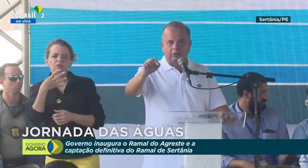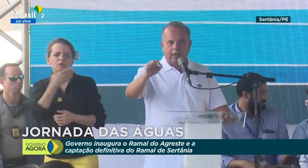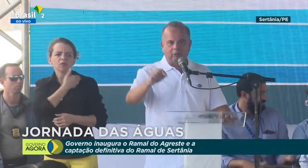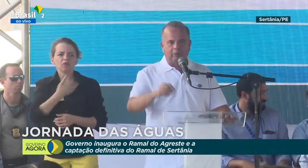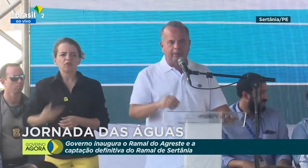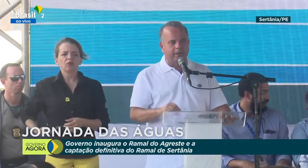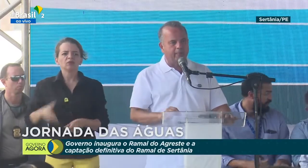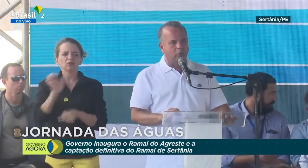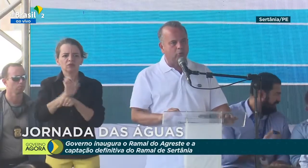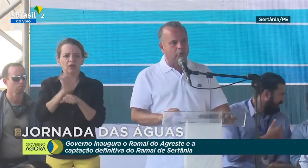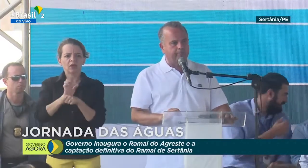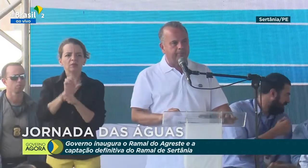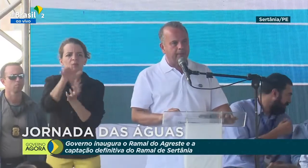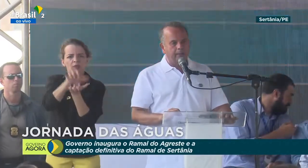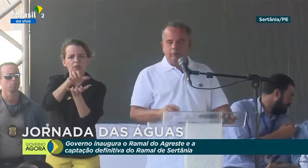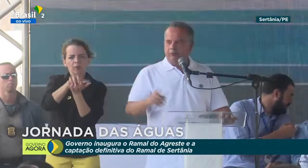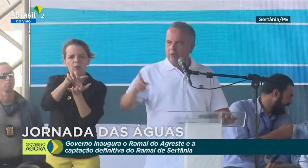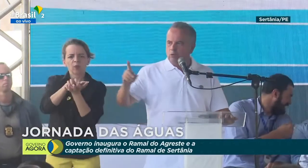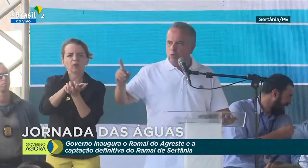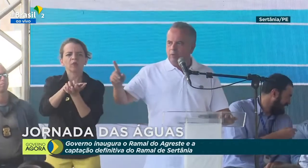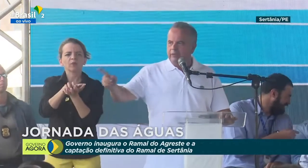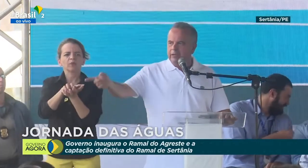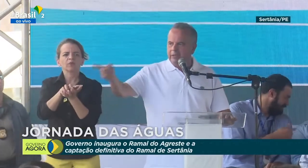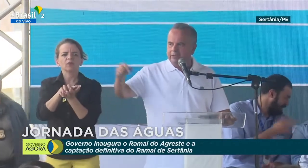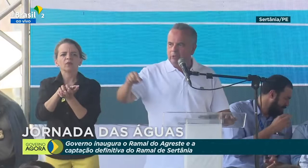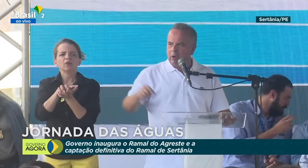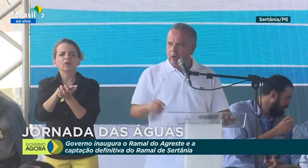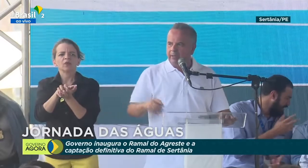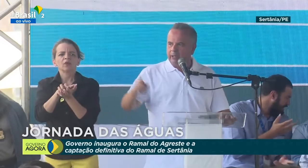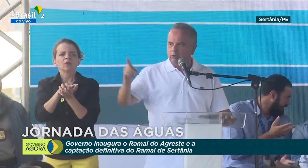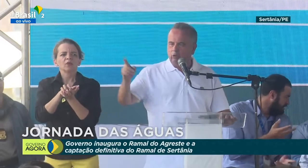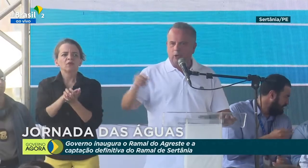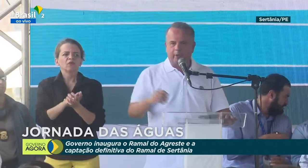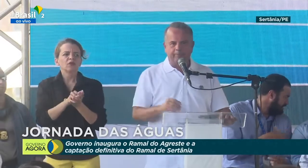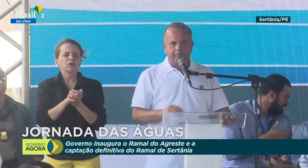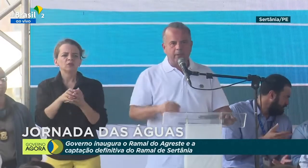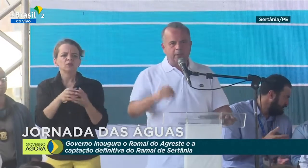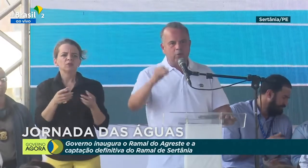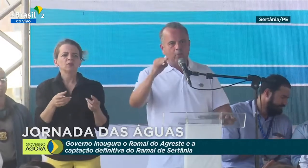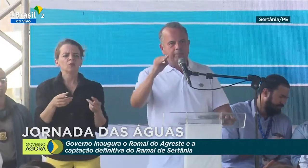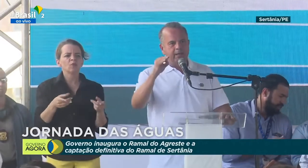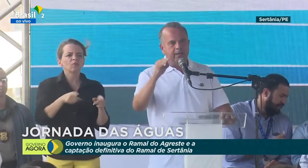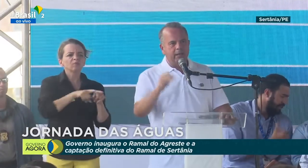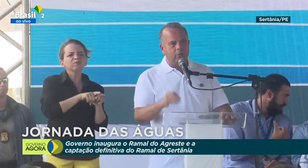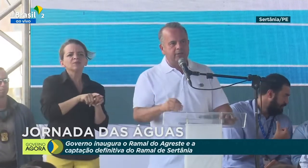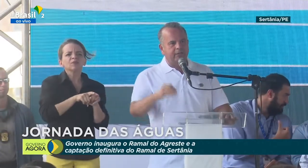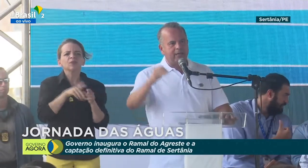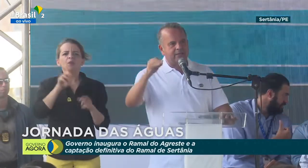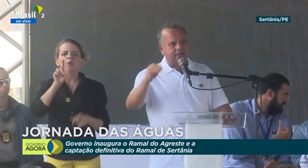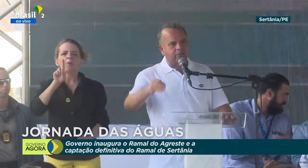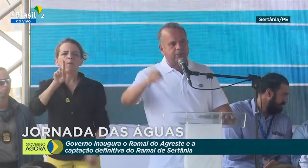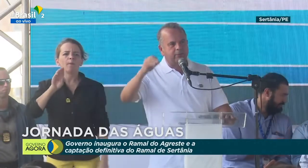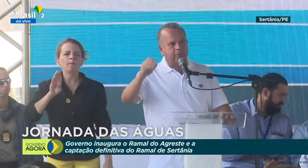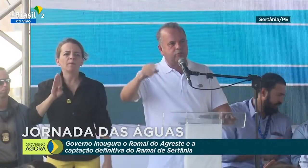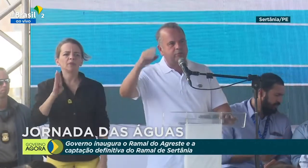governo do estado de Pernambuco faz um convênio e inicia uma obra de adutora de